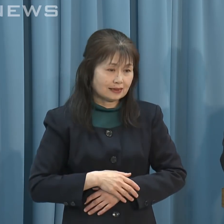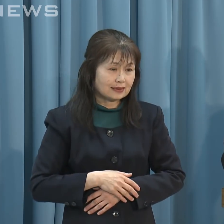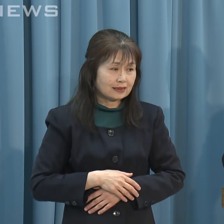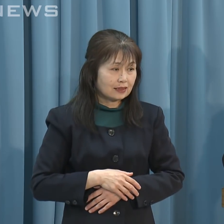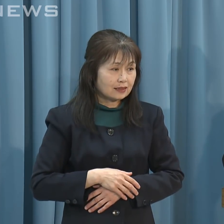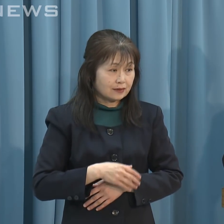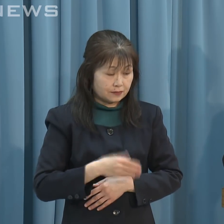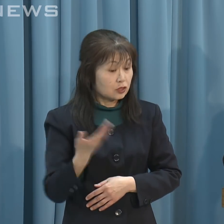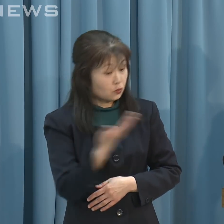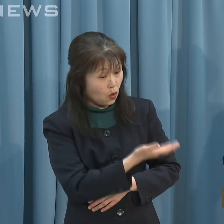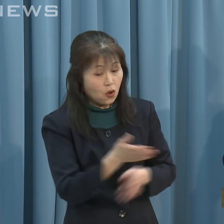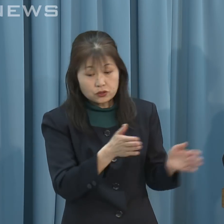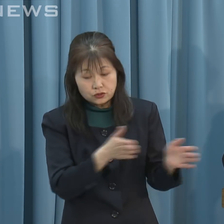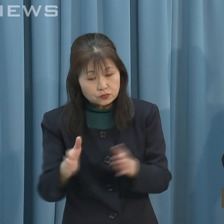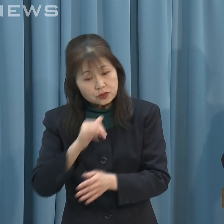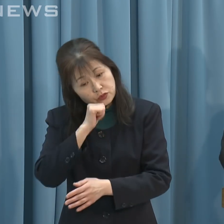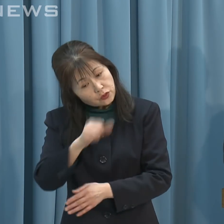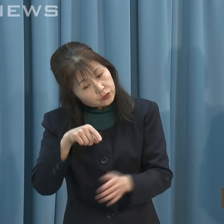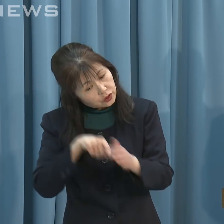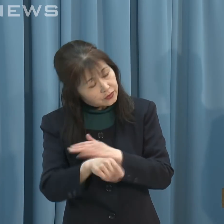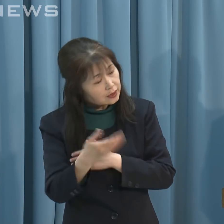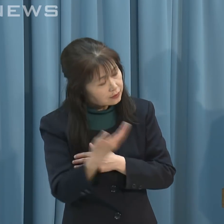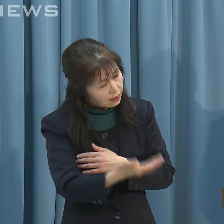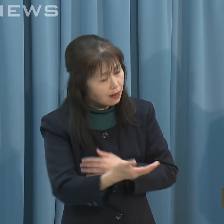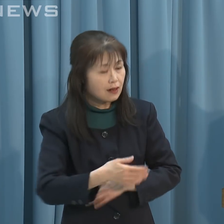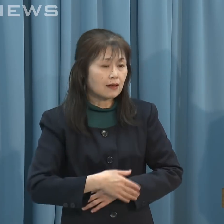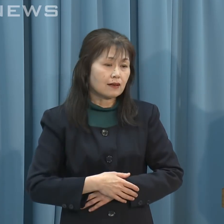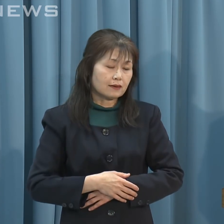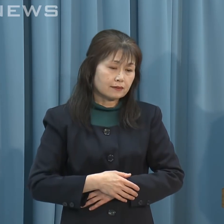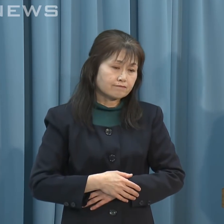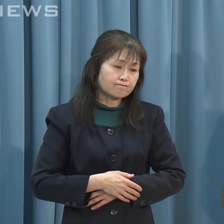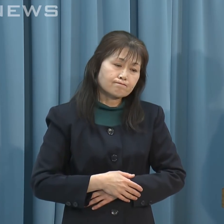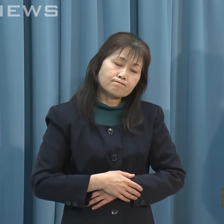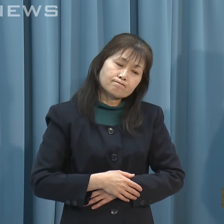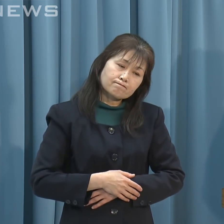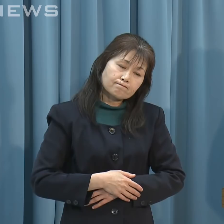だったというの は、いや、